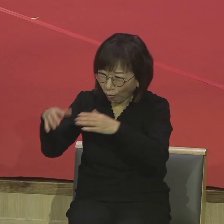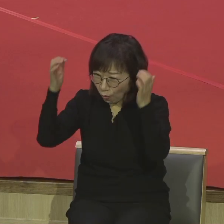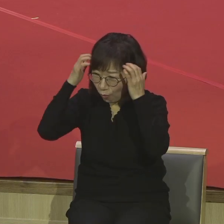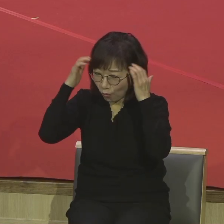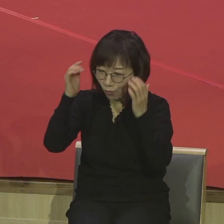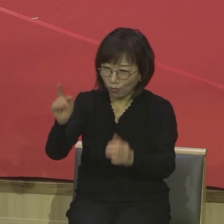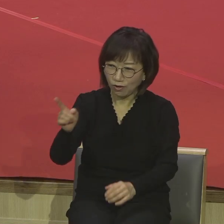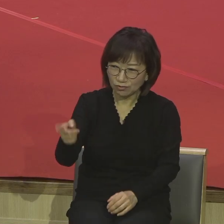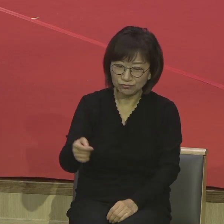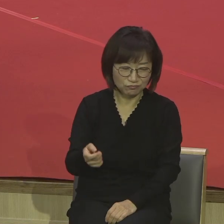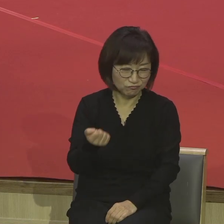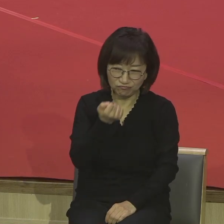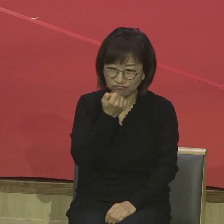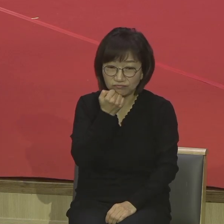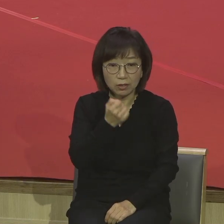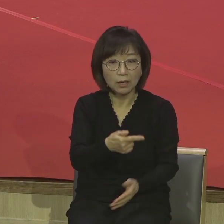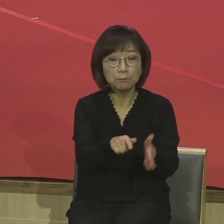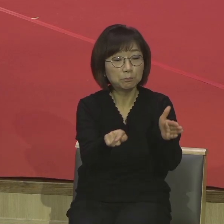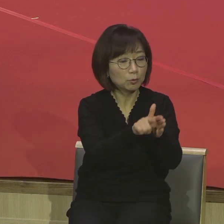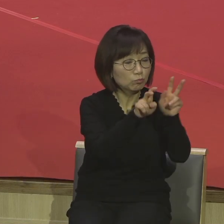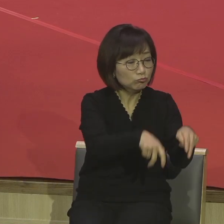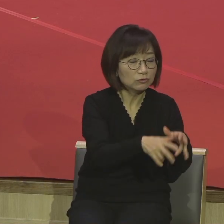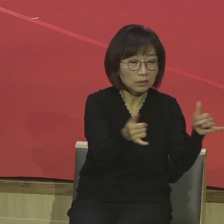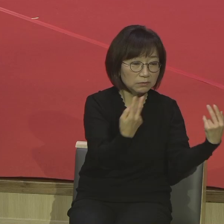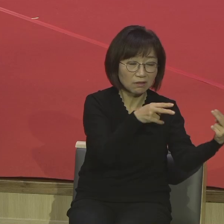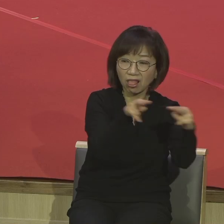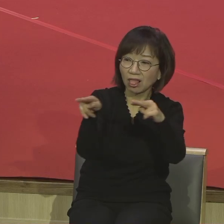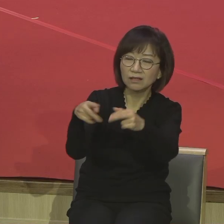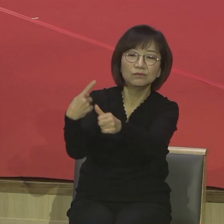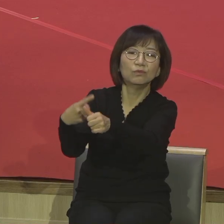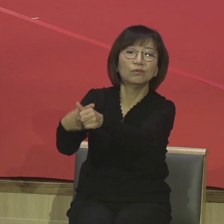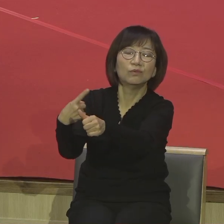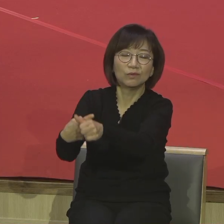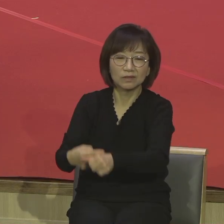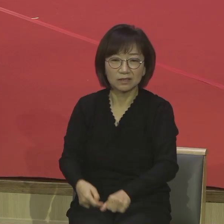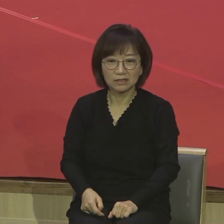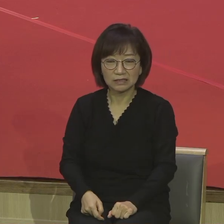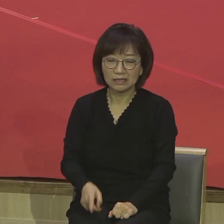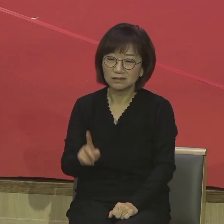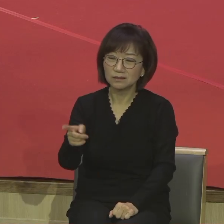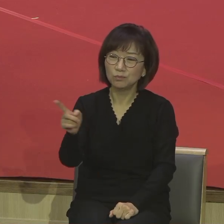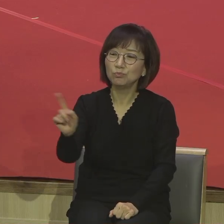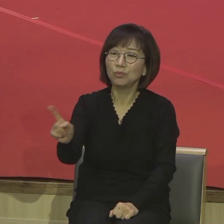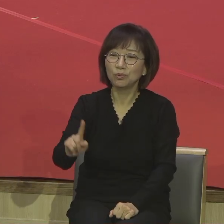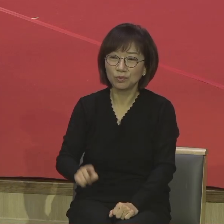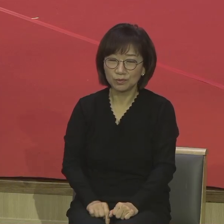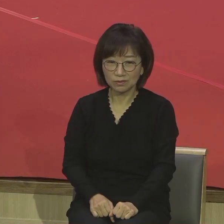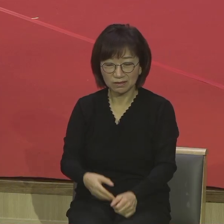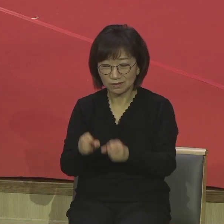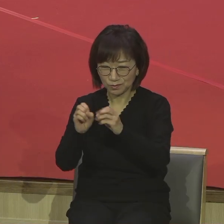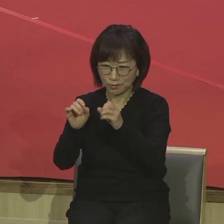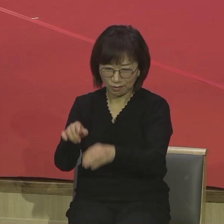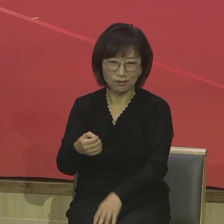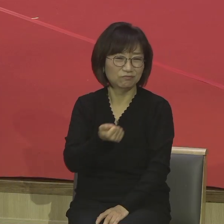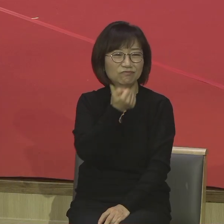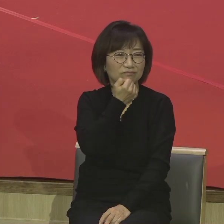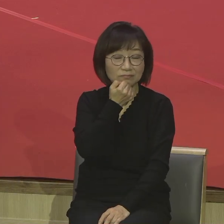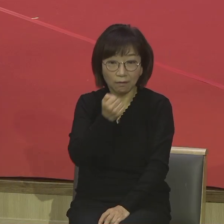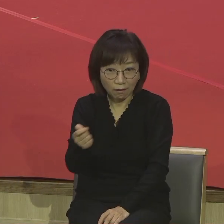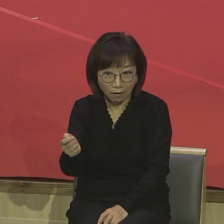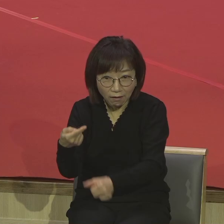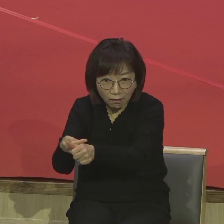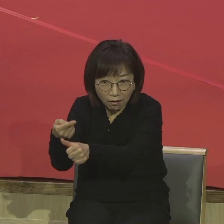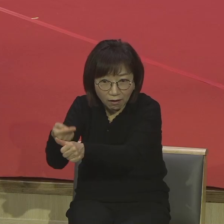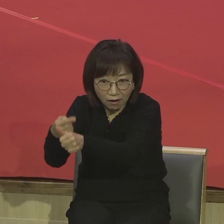합니까? 반겨줍니까? 많은 핍박을 받아가면서도 조롱을 받아가면서도 침뱉음을 받아가면서도